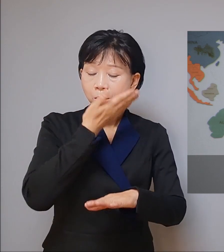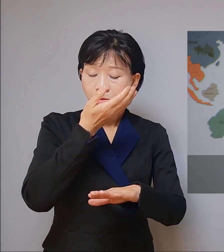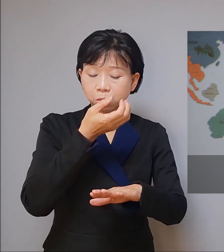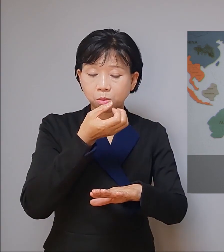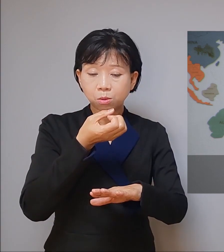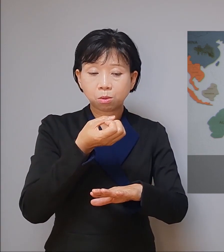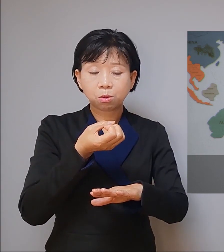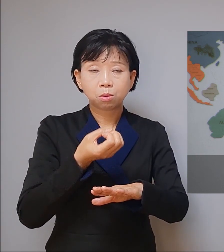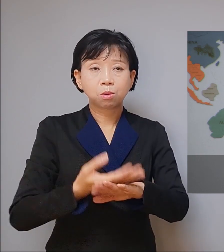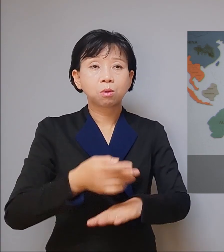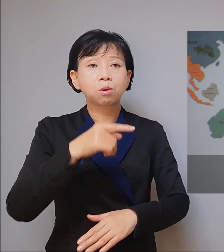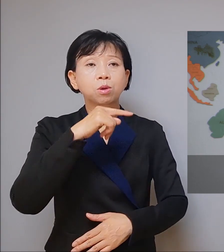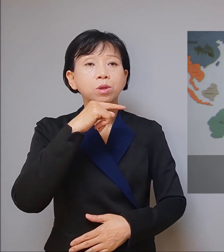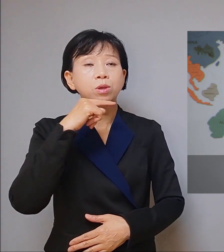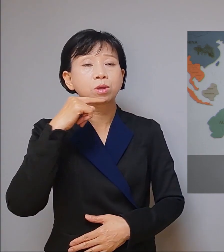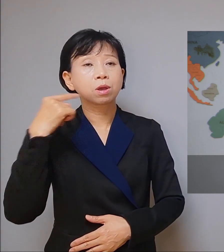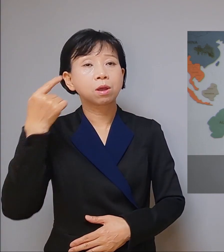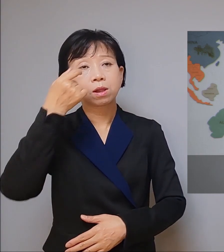십자가